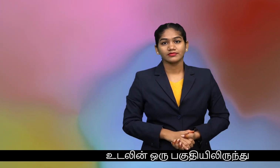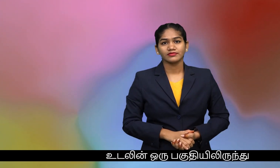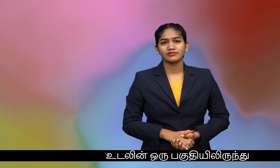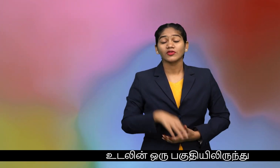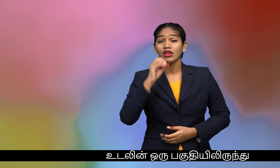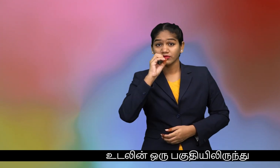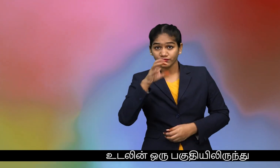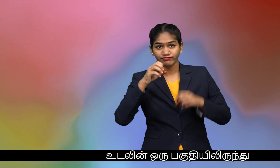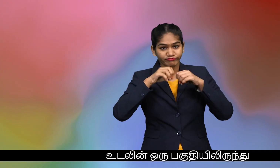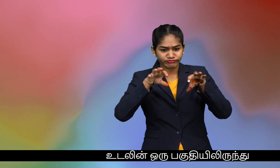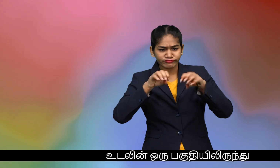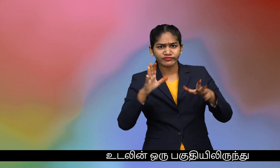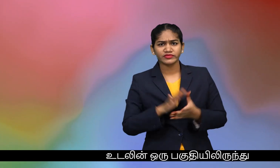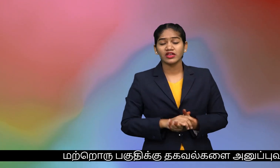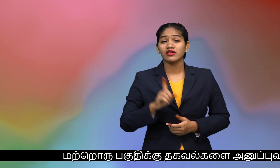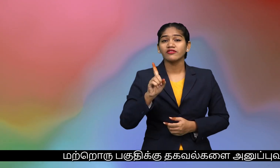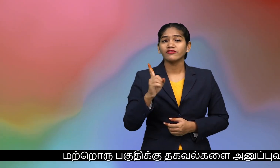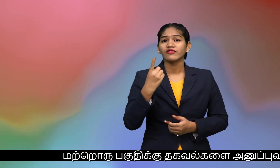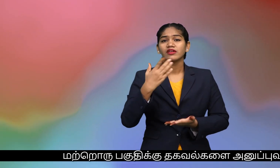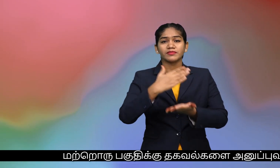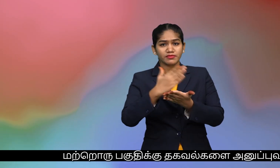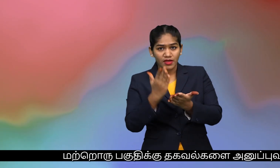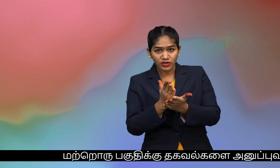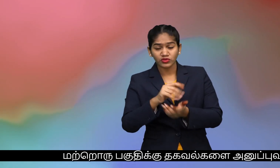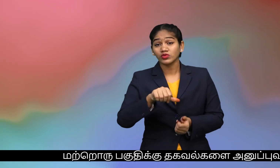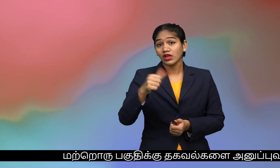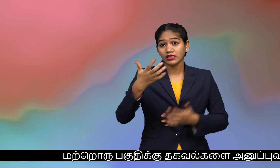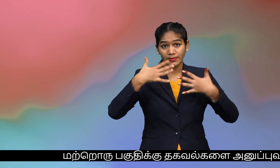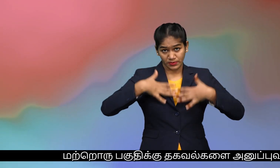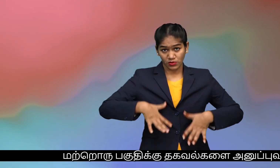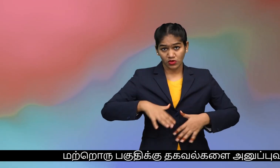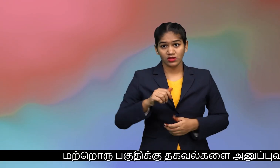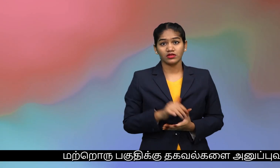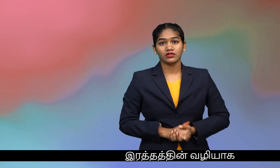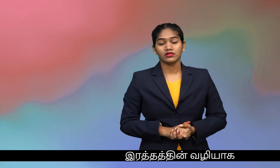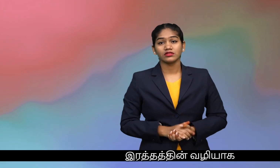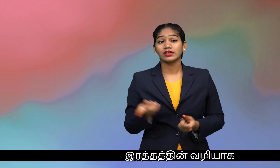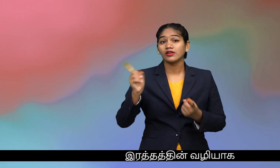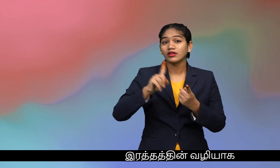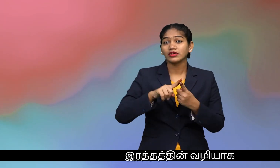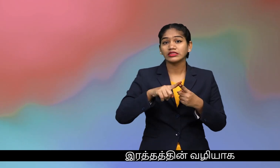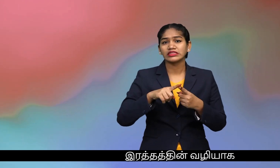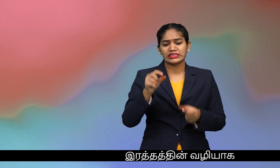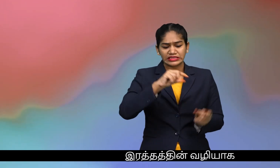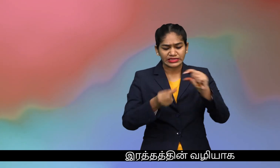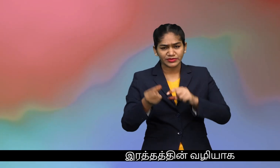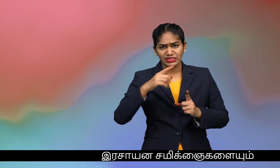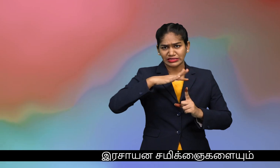உடலின் ஒரு பகுதியிலிருந்து மற்றொரு பகுதிக்கு தகவல்களை அனுப்புவது இரத்தத்தின் வழியாக